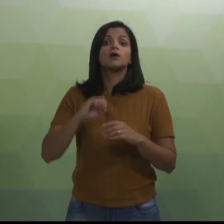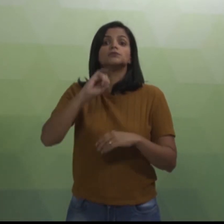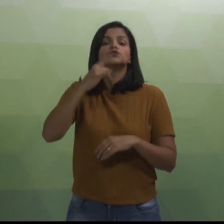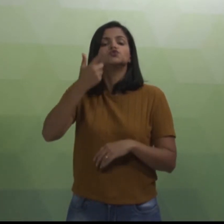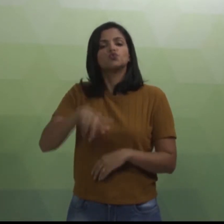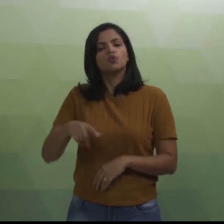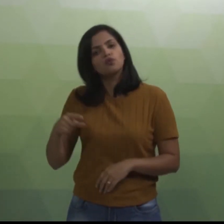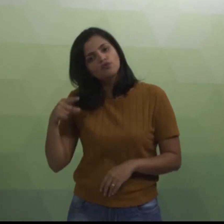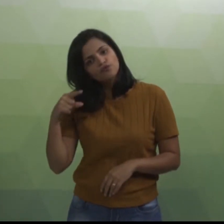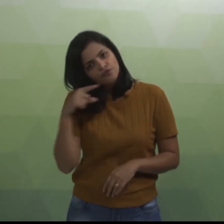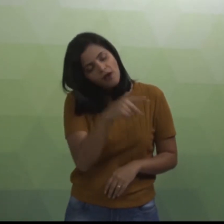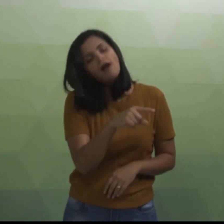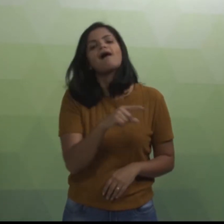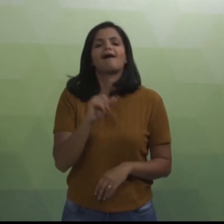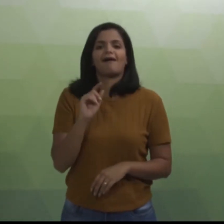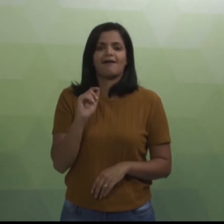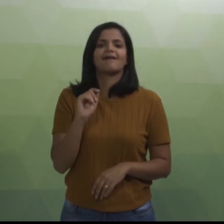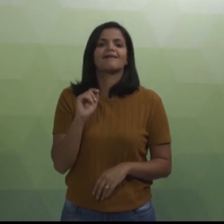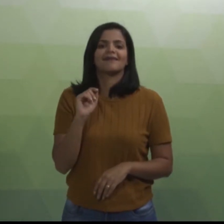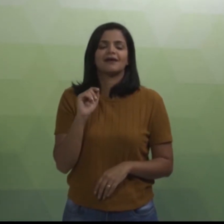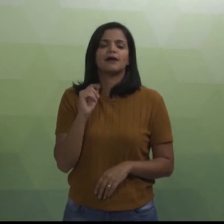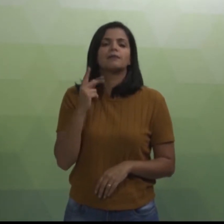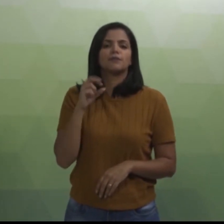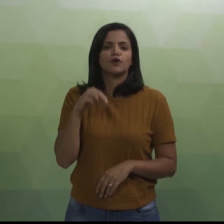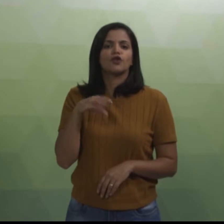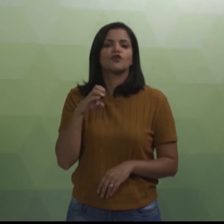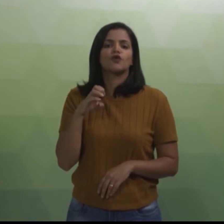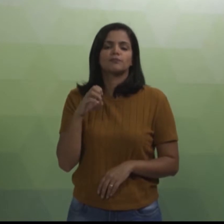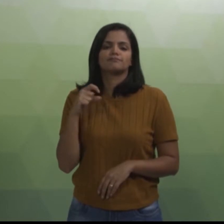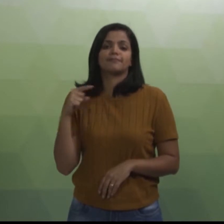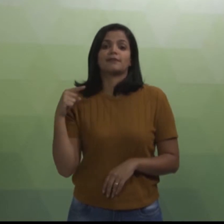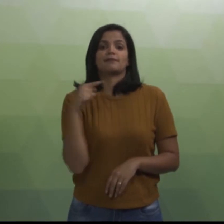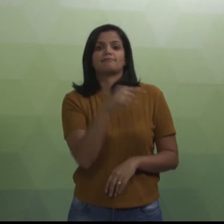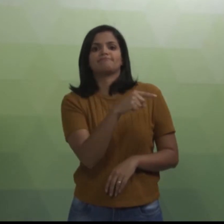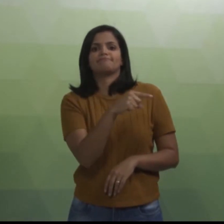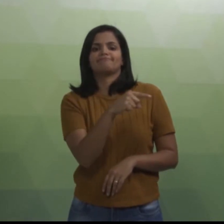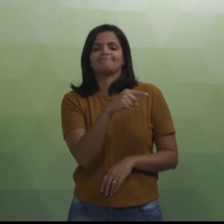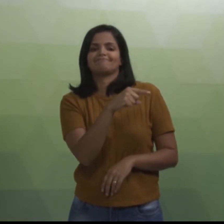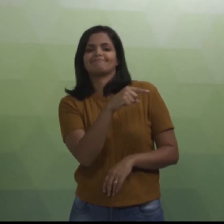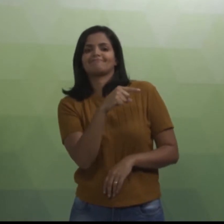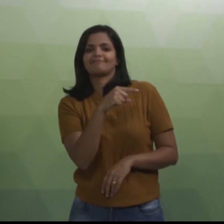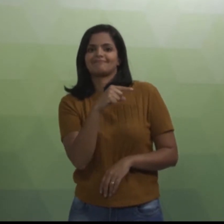Então, se eu faço novamente a apontação ali, estou me referindo ao que eu havia dito.